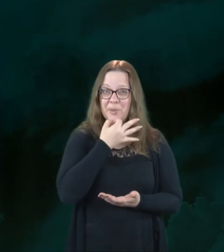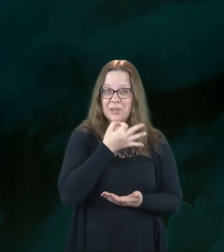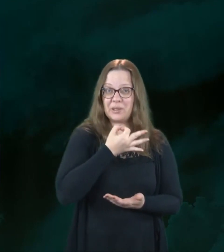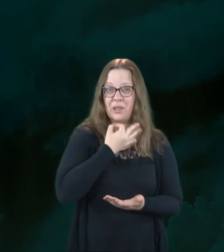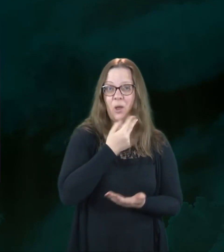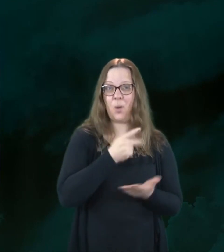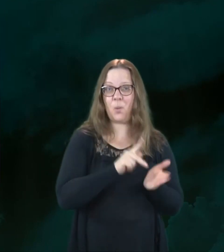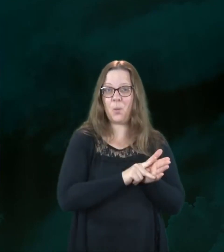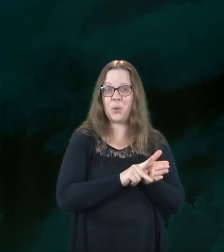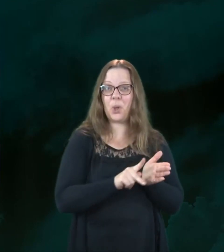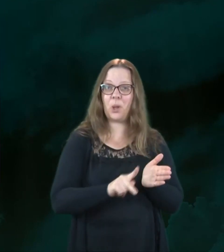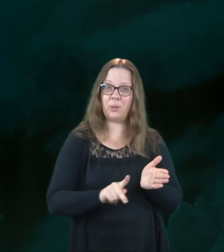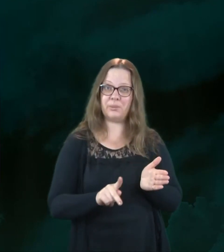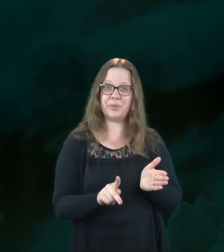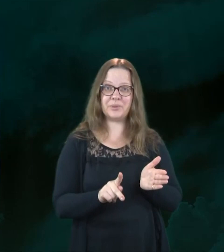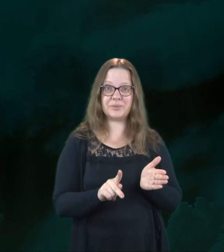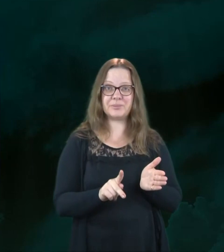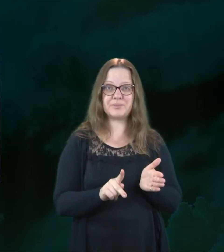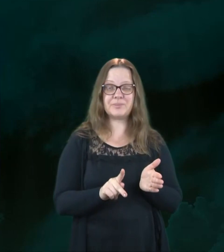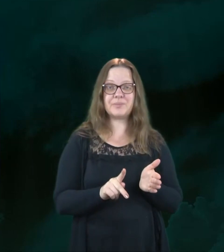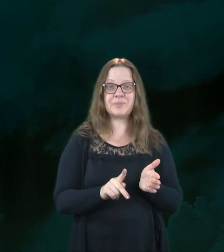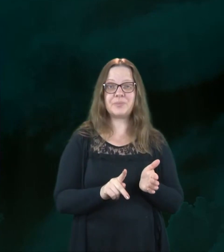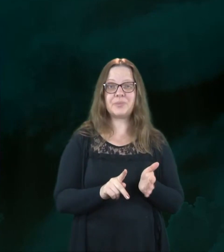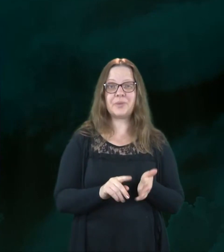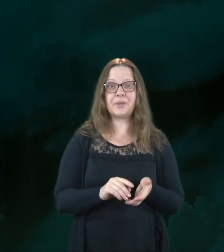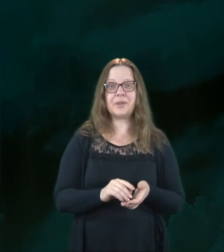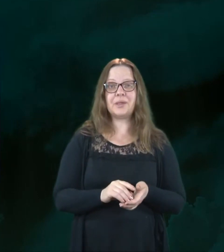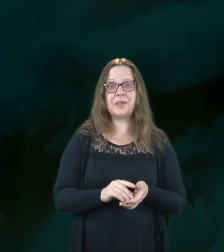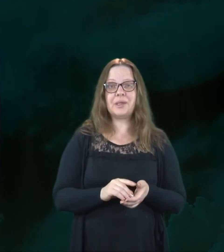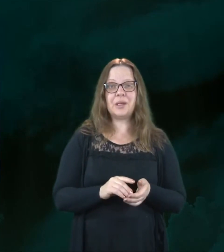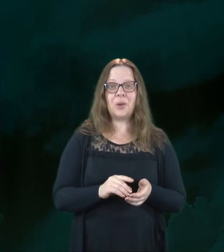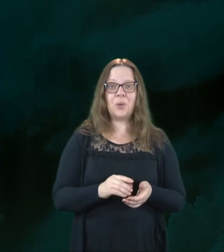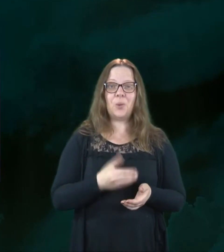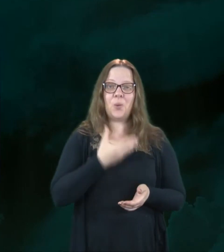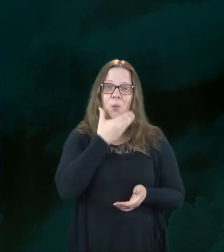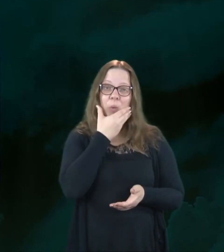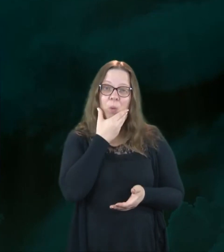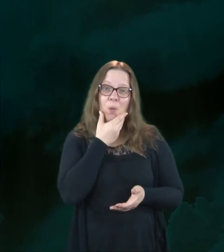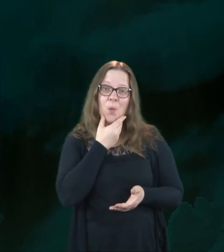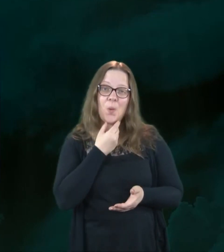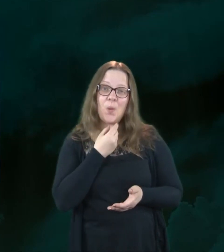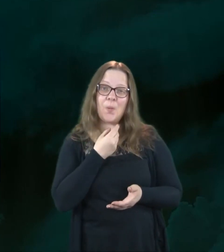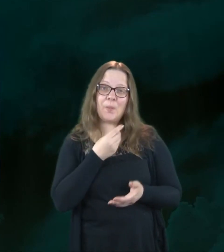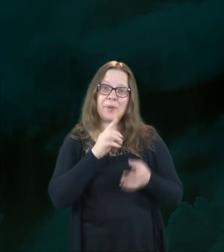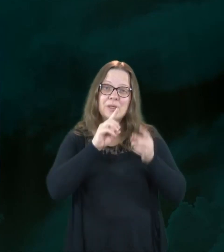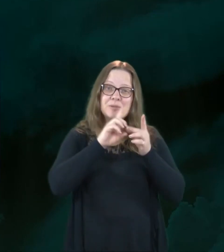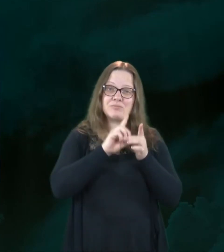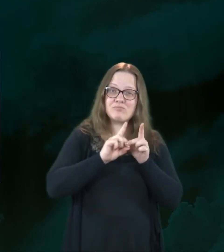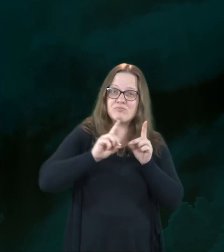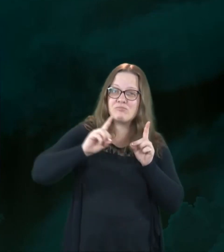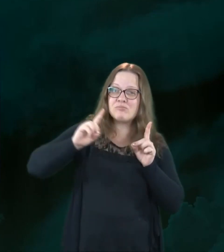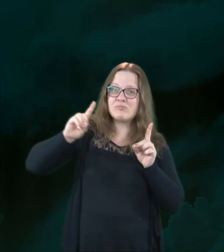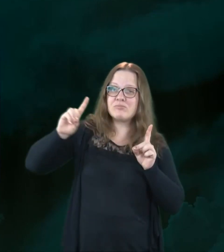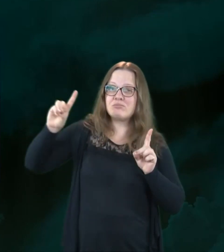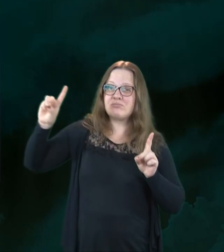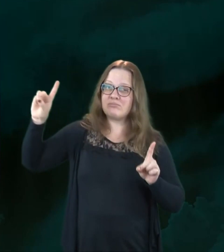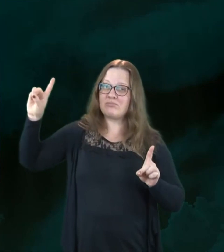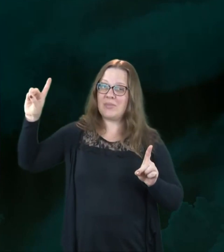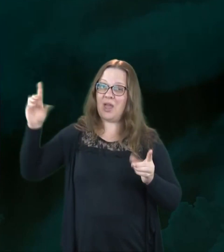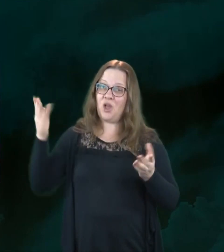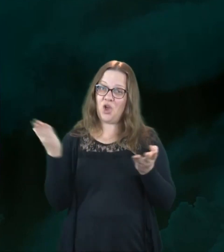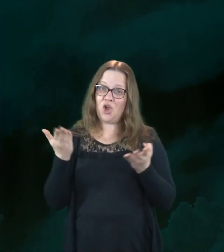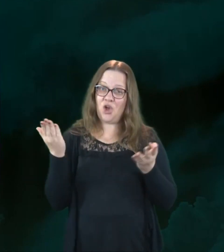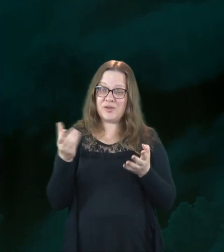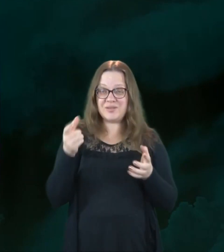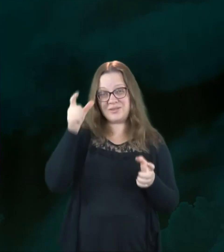mas mal sabe ele que esse homem desconectado está nas mãos do inimigo de Deus. Então, esse inimigo de Deus,